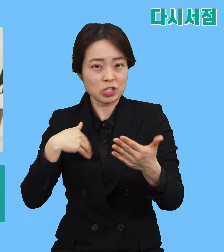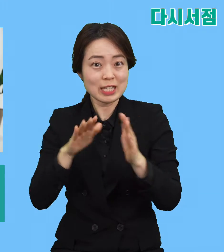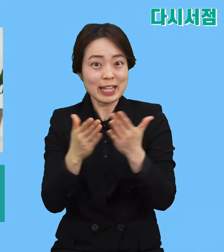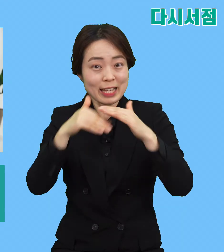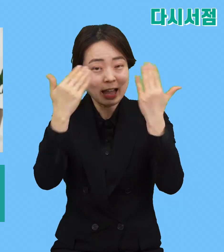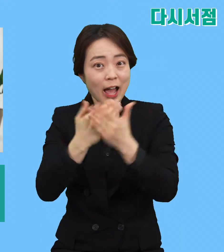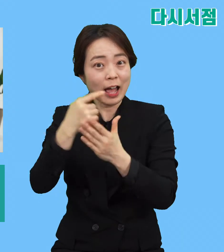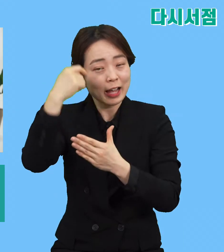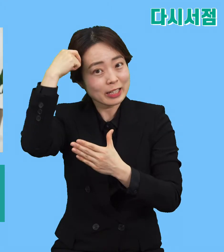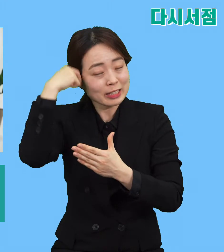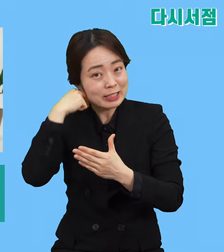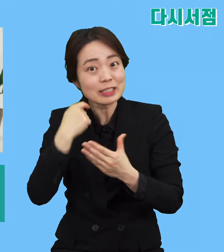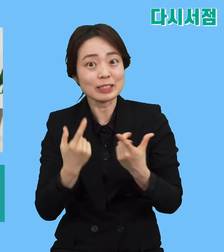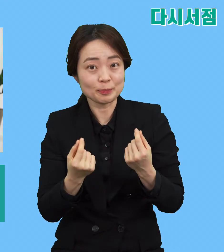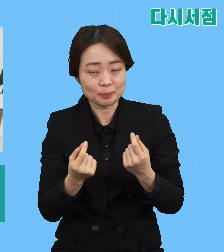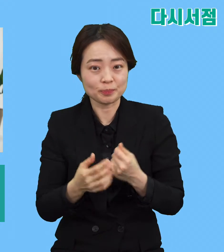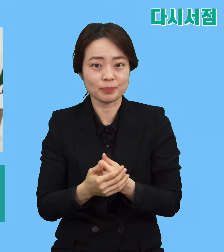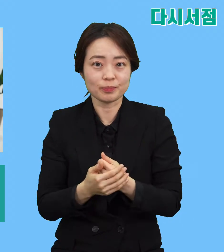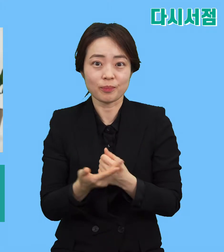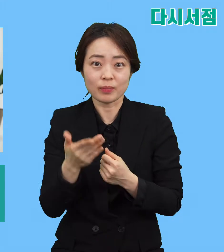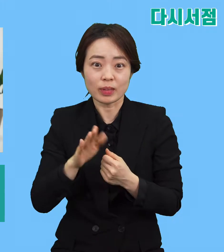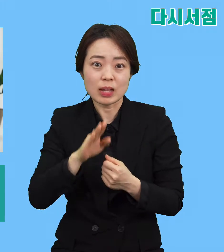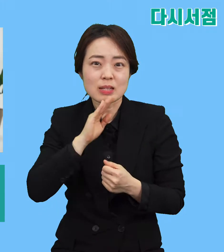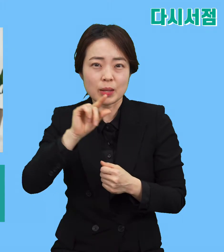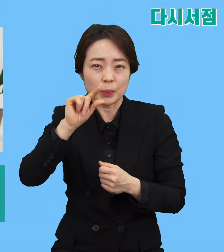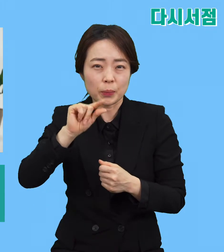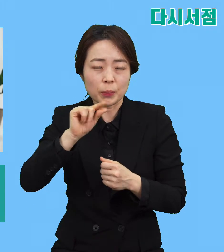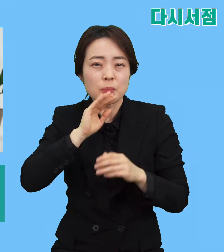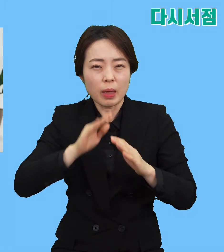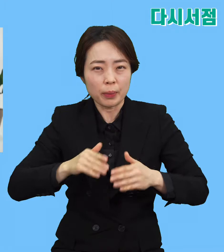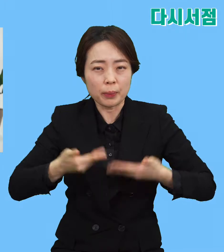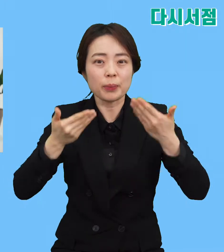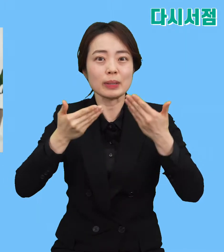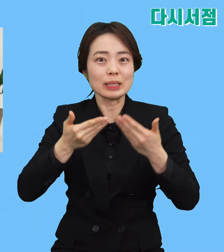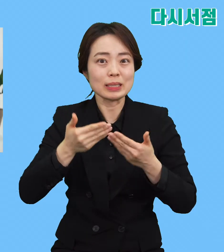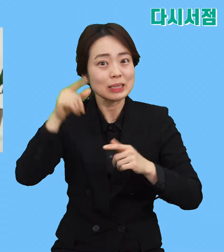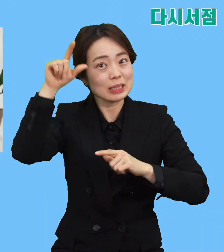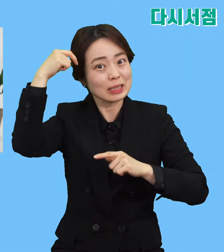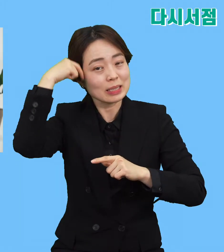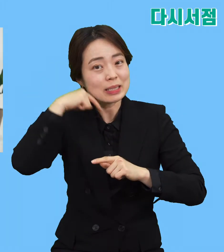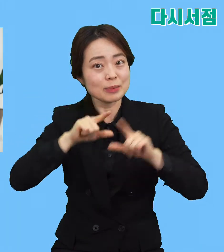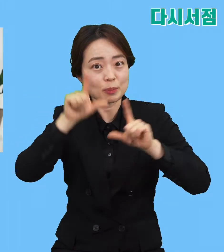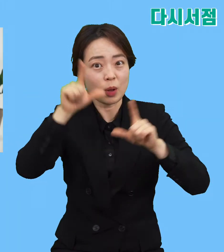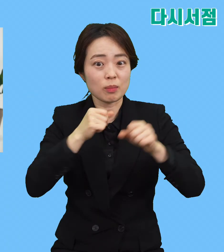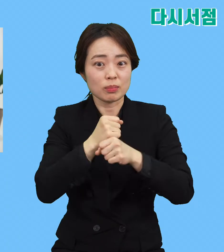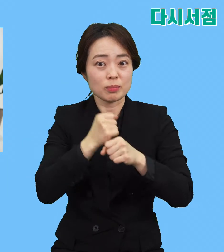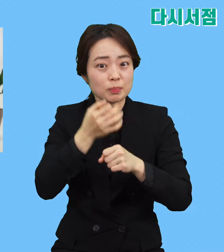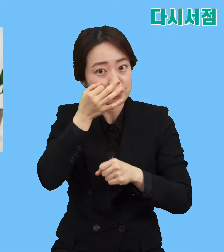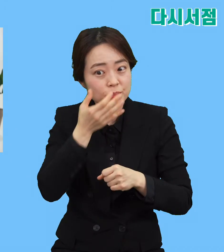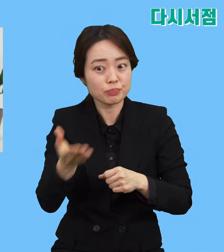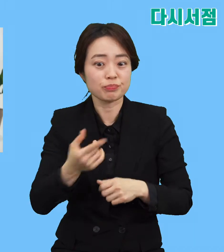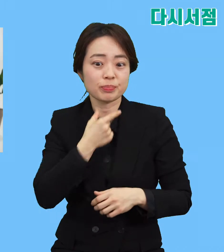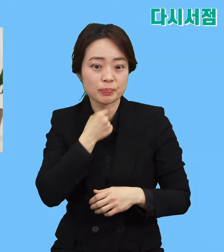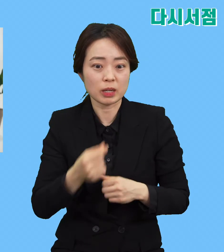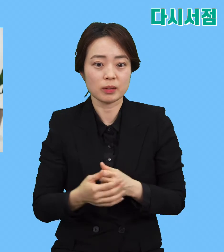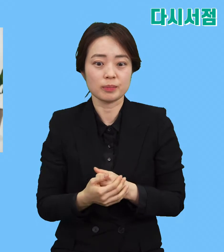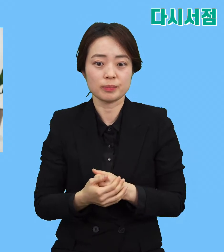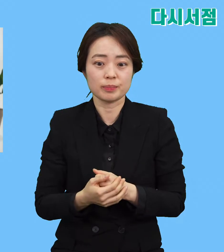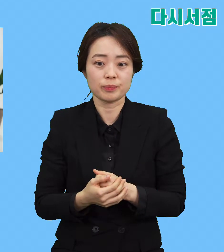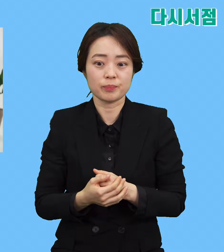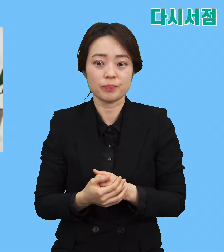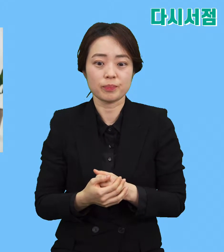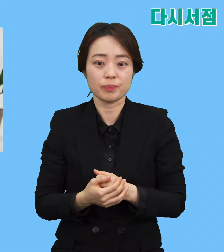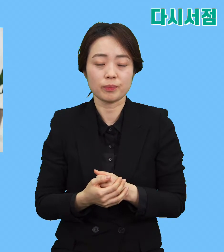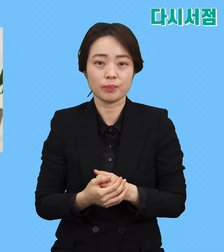질량으로는, 그러니까 중량으로는 굉장히 가벼울 수 있다는 걸 보여주고 싶었던 거고, 그래서 그때는 심지어